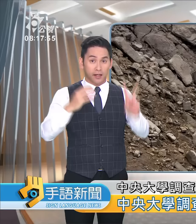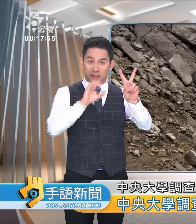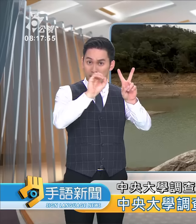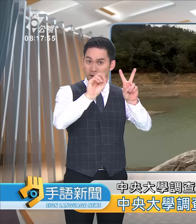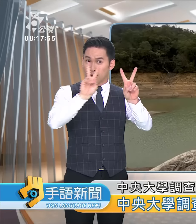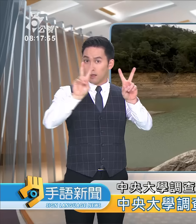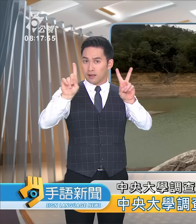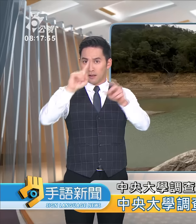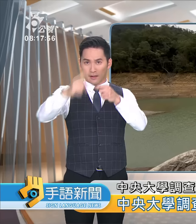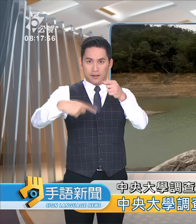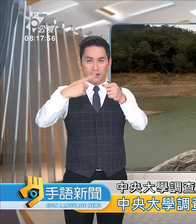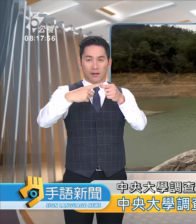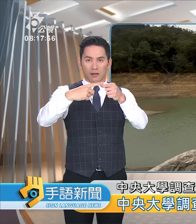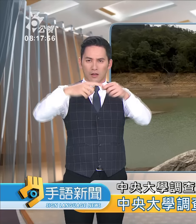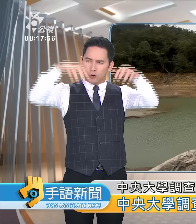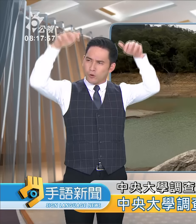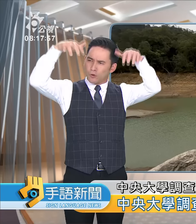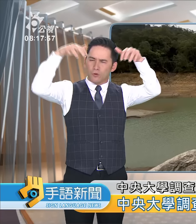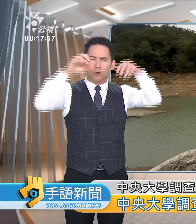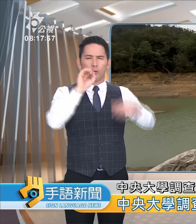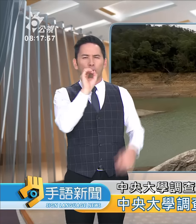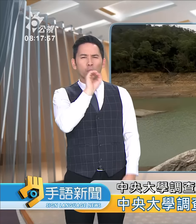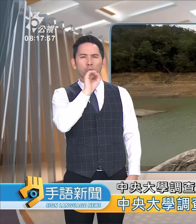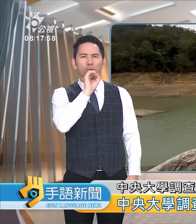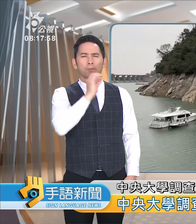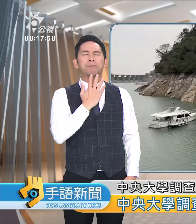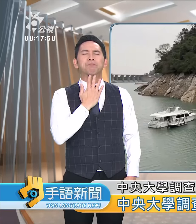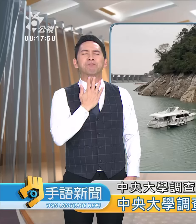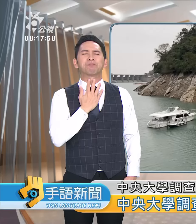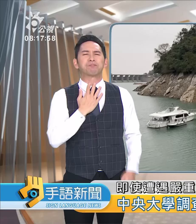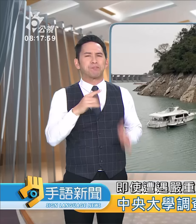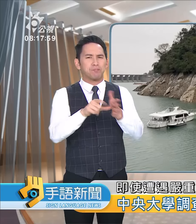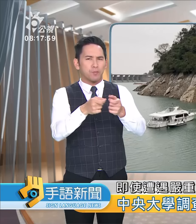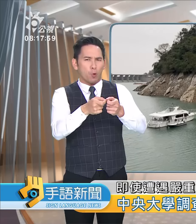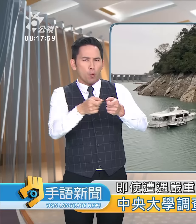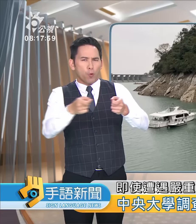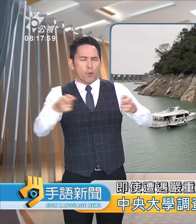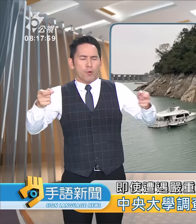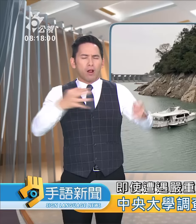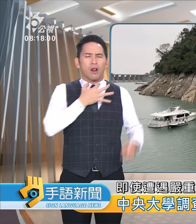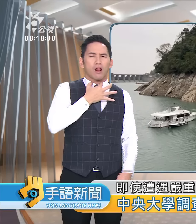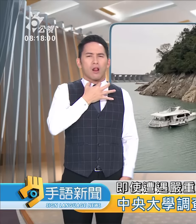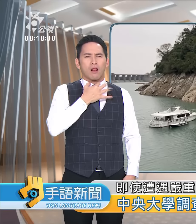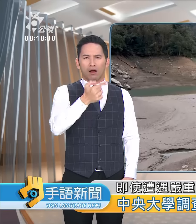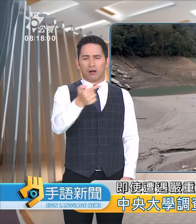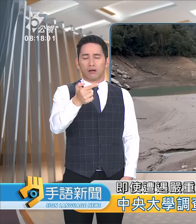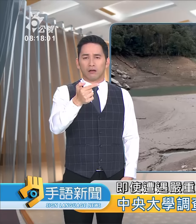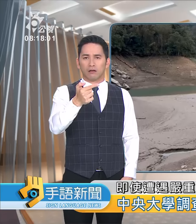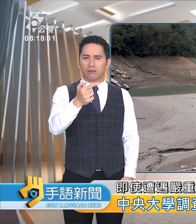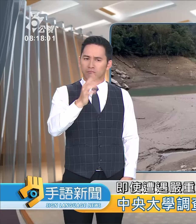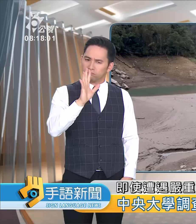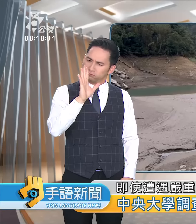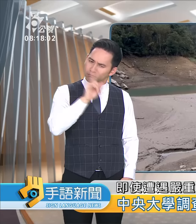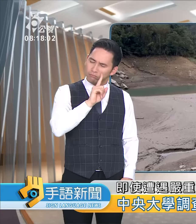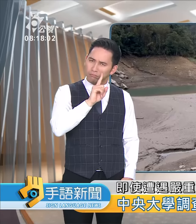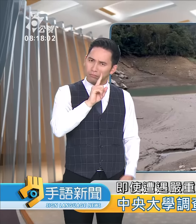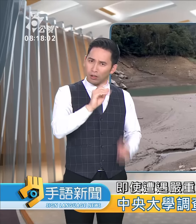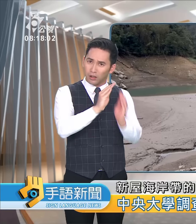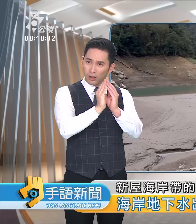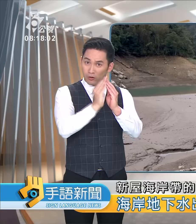在2021年大旱期间，即使遭遇严重的缺水危机，新屋